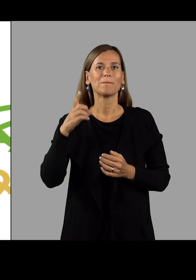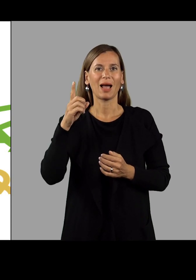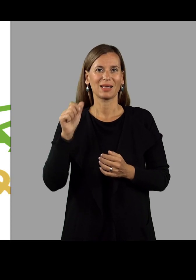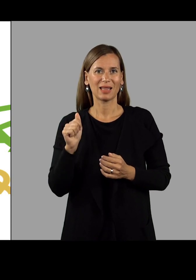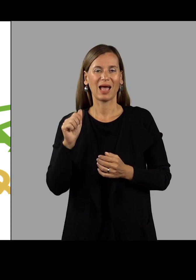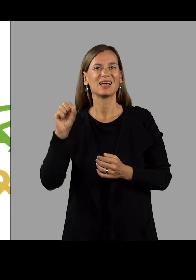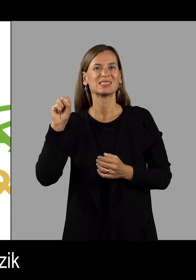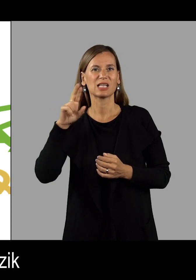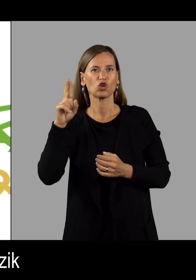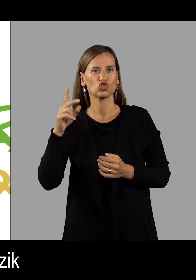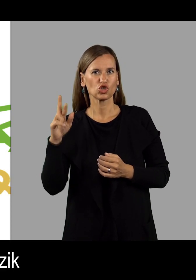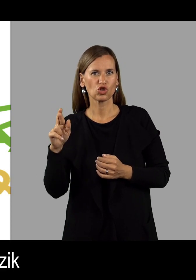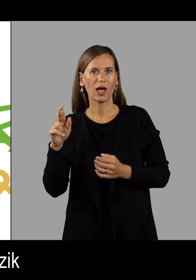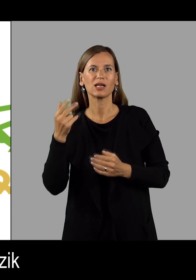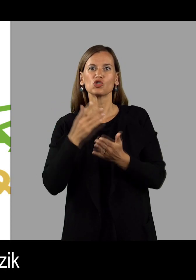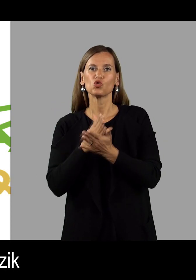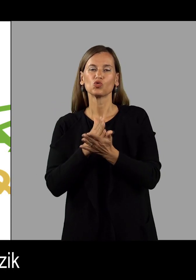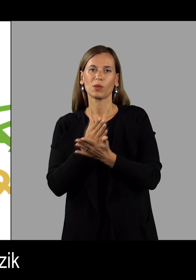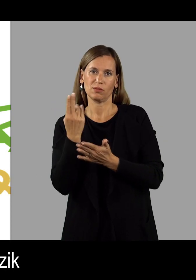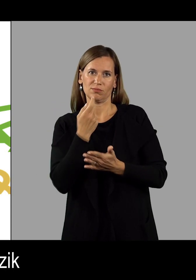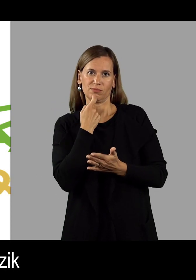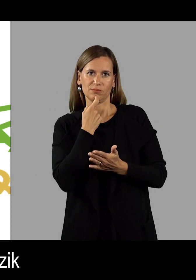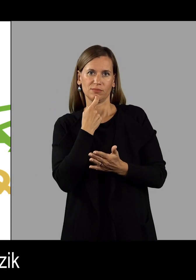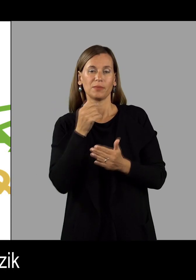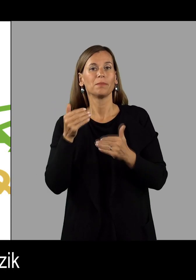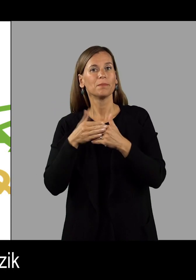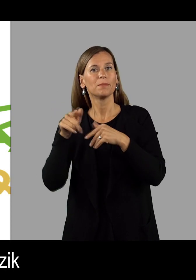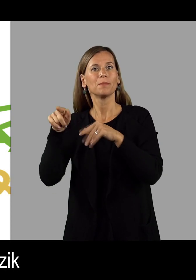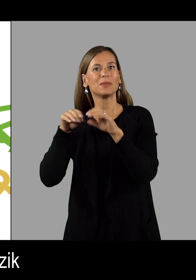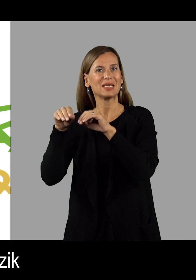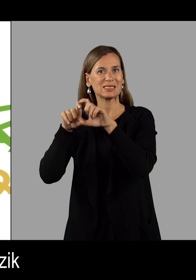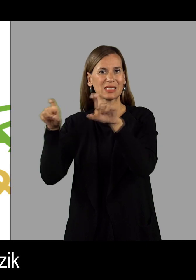tukaj vidite. Nasvidenje.